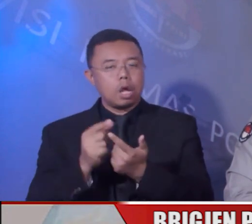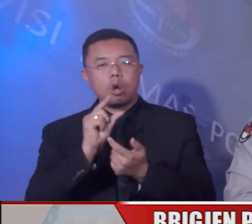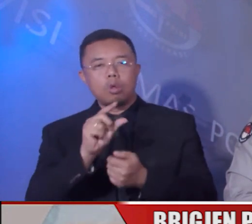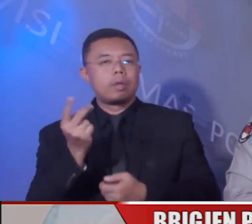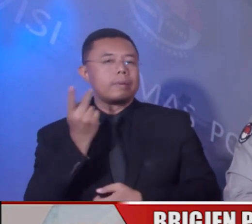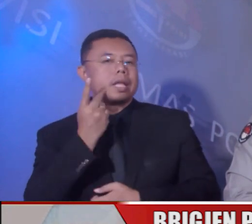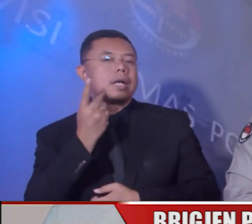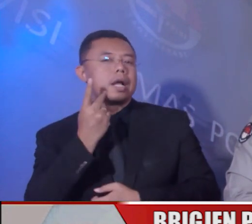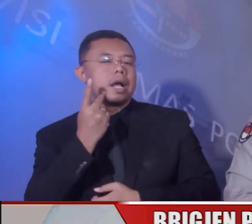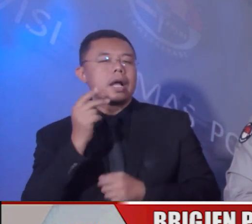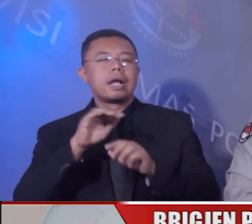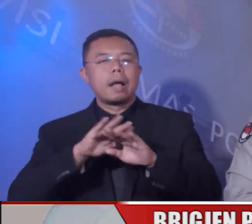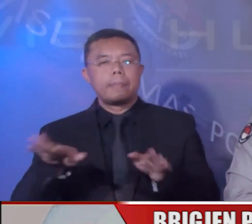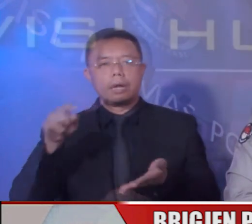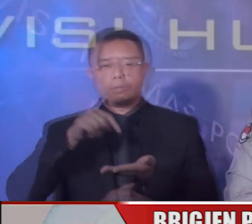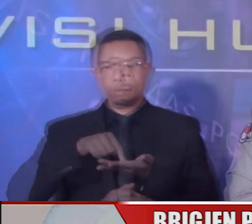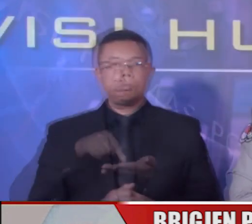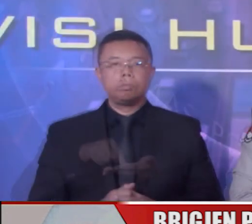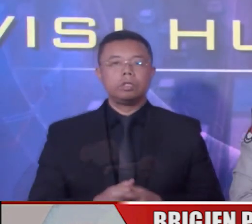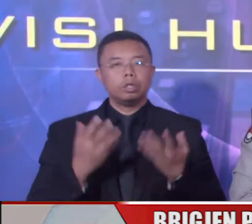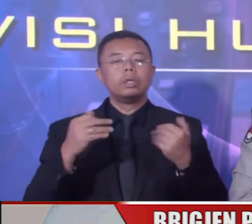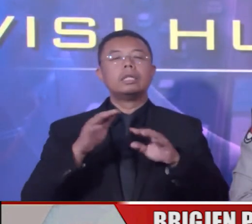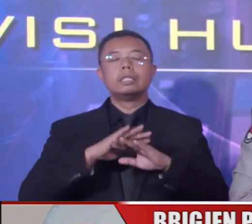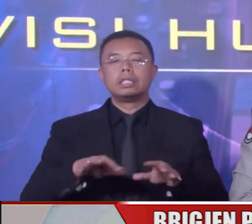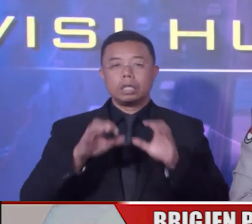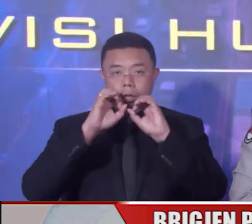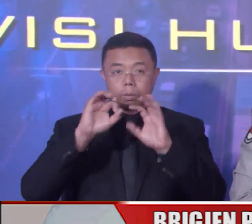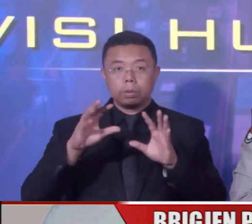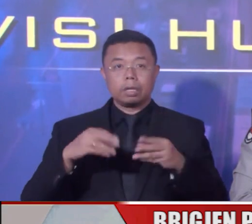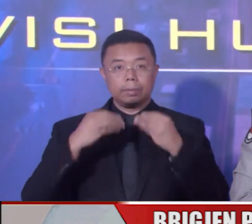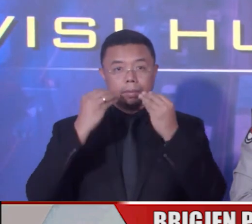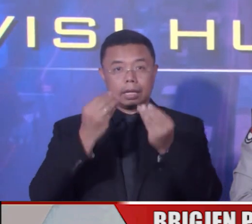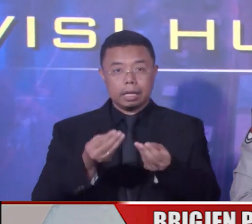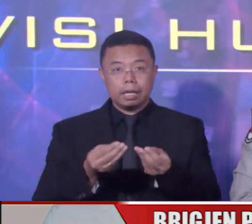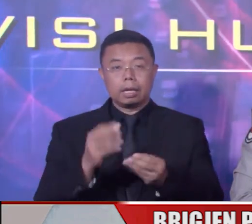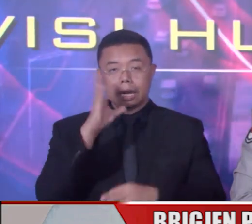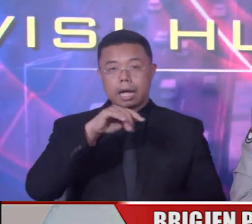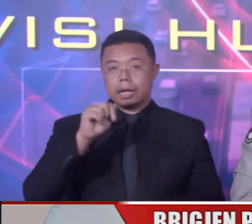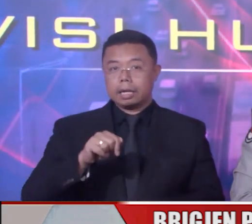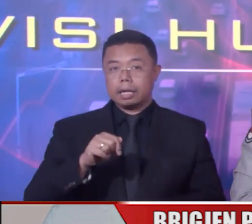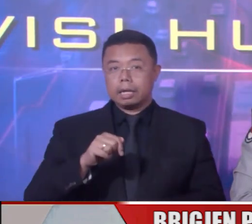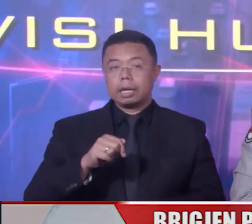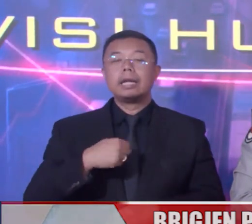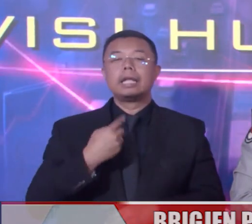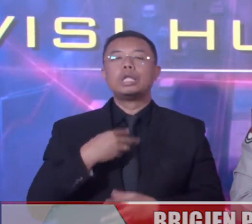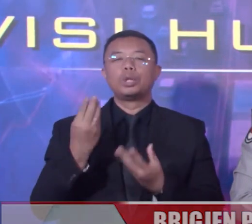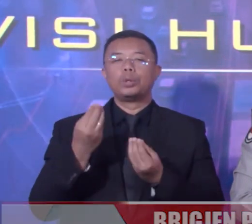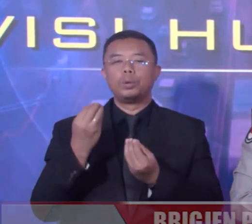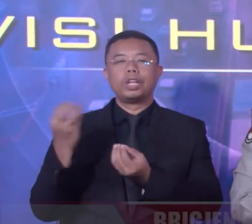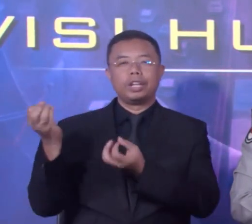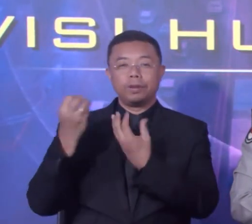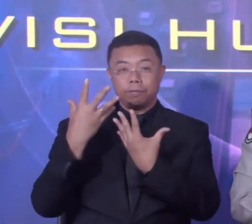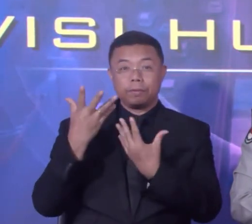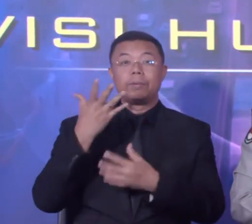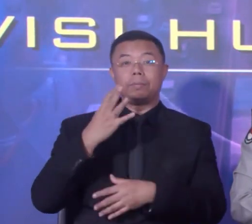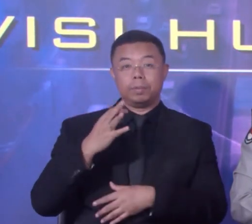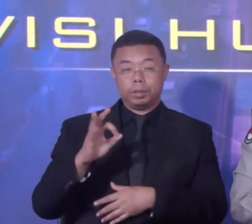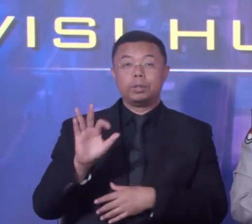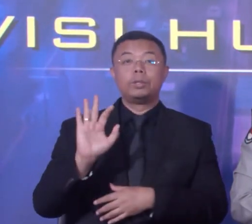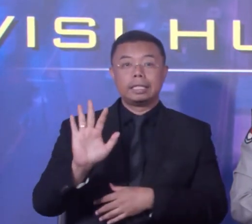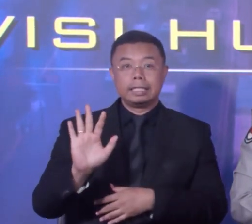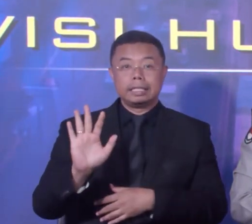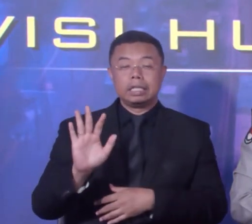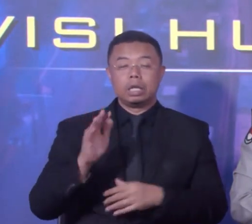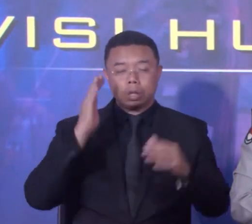terkait dalam Pengamanan pemilu demikian informasi yang dapat kami sampaikan pada hari ini dan kita tunggu bersama update